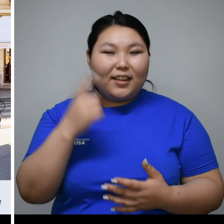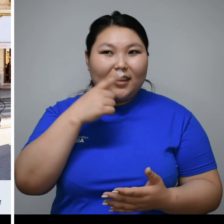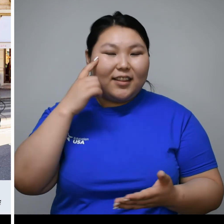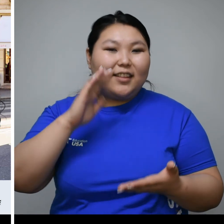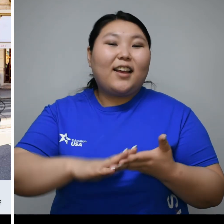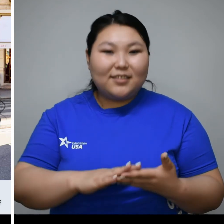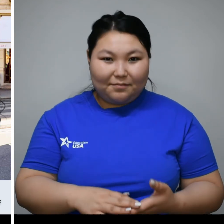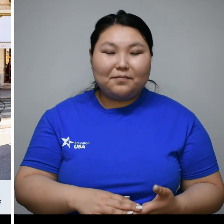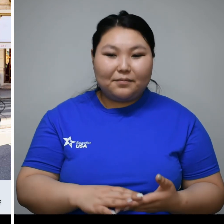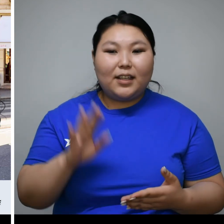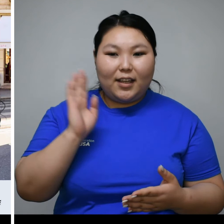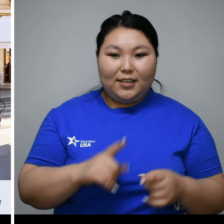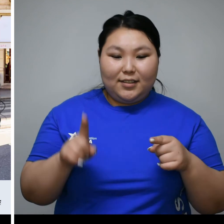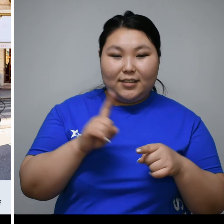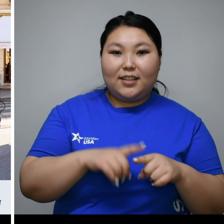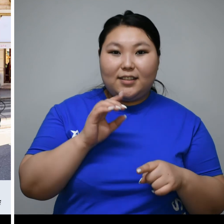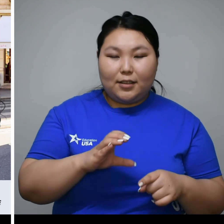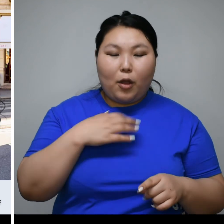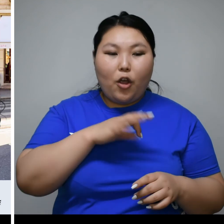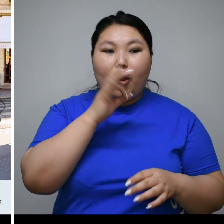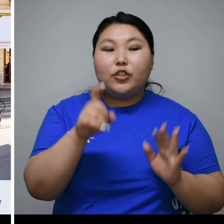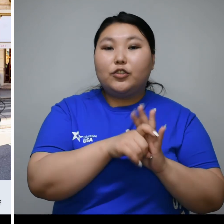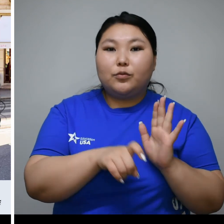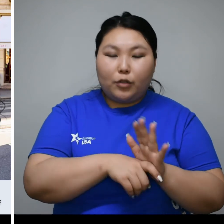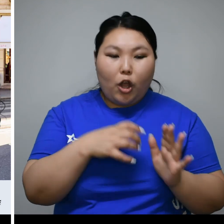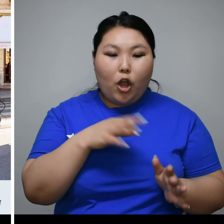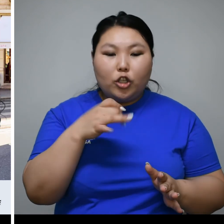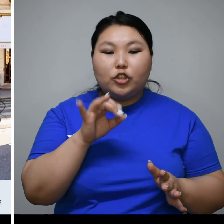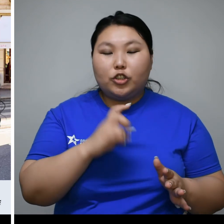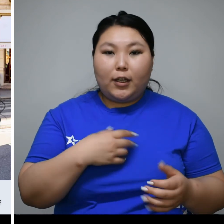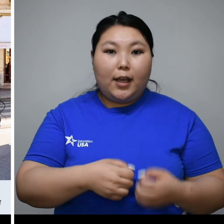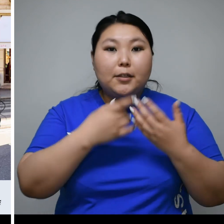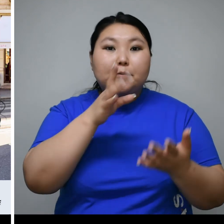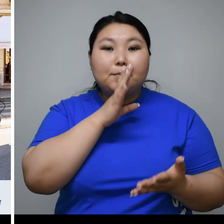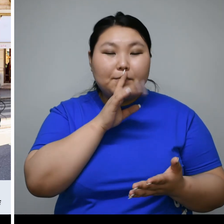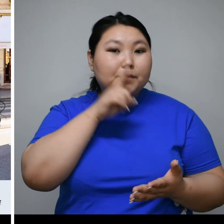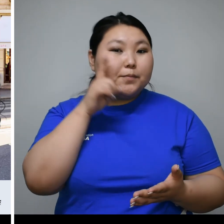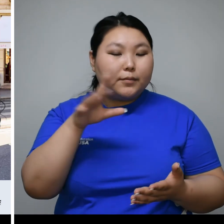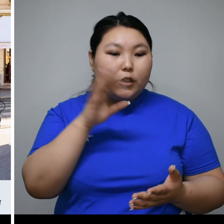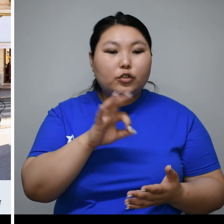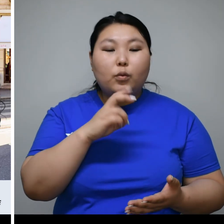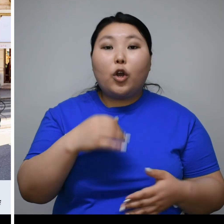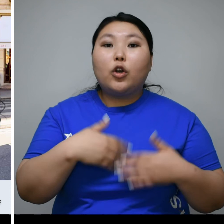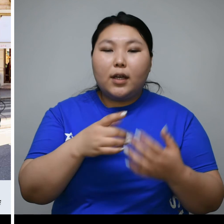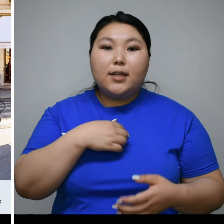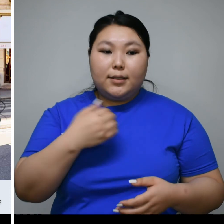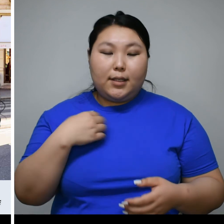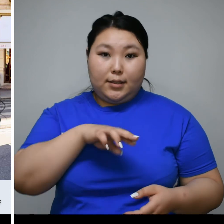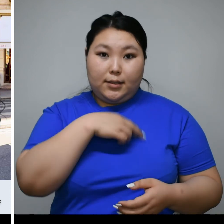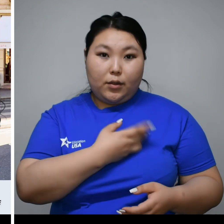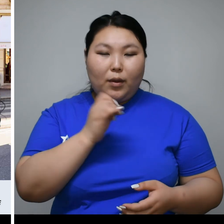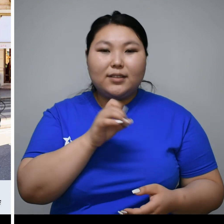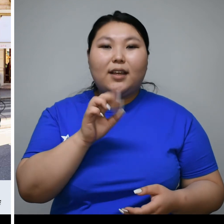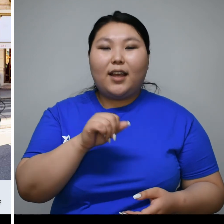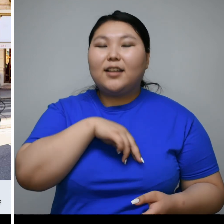Таних хэмжээнд гэх юм уу? Тэгээ дээрэс нь өөр хөтөлбөрт өргөдлөө гаргаж байгаа залуучуудаа зөвлөгөө өгөхөд эзэн хичээвэл